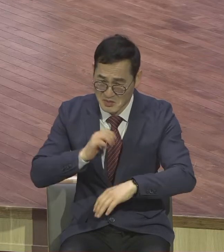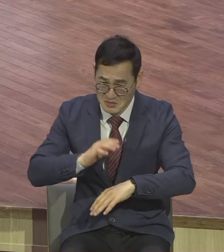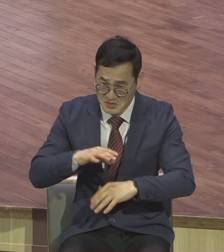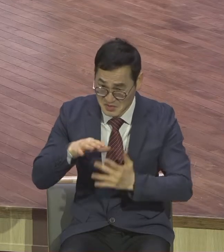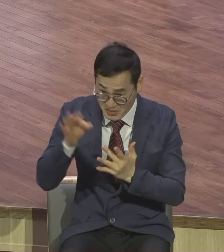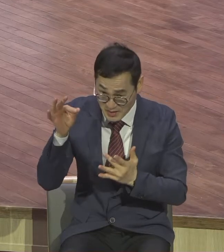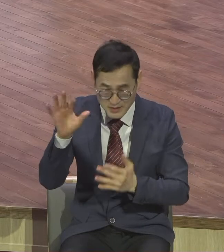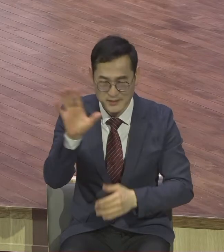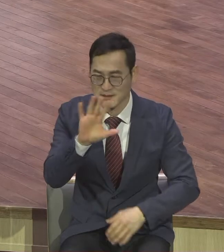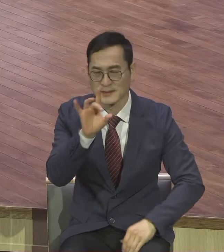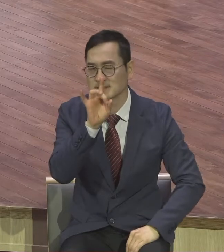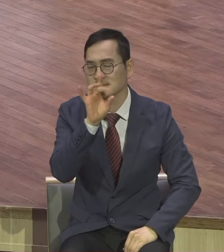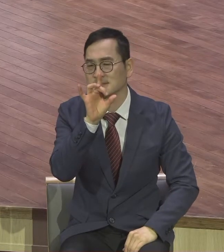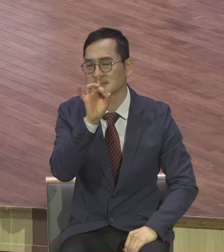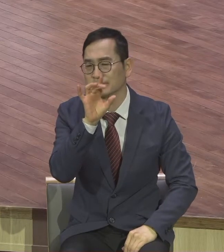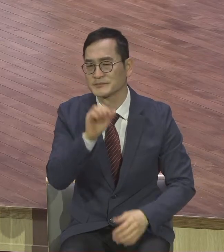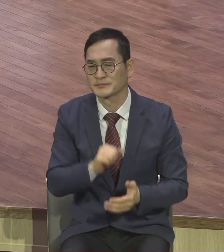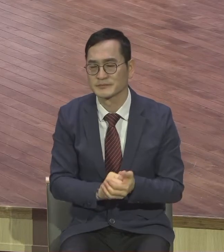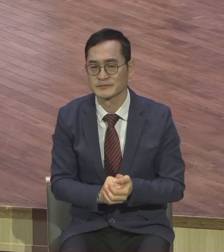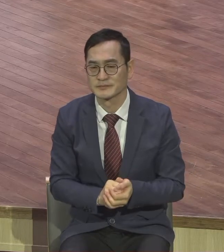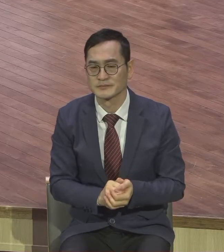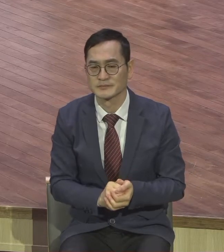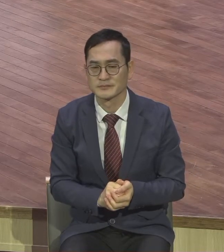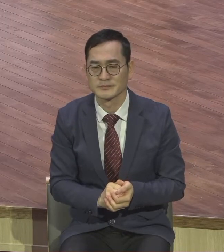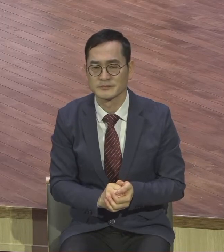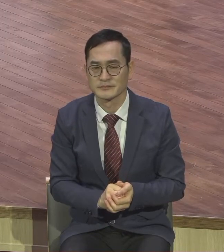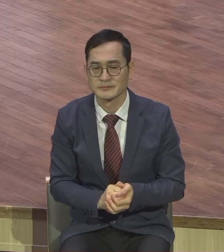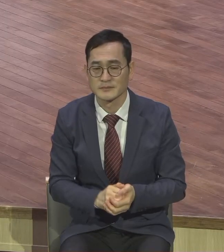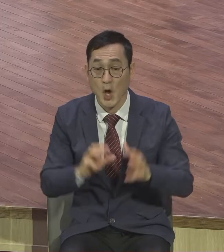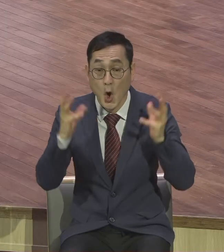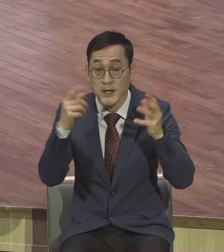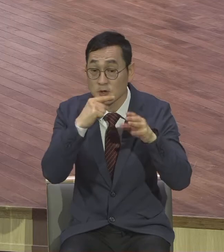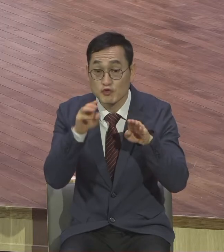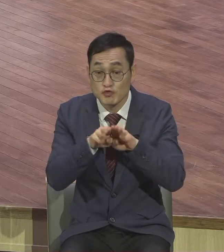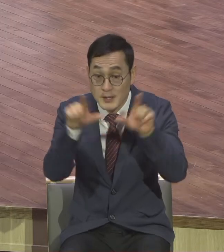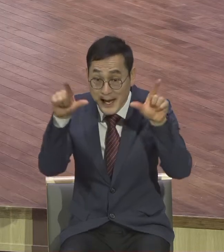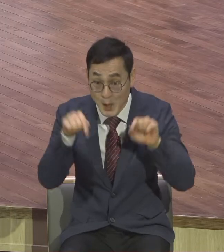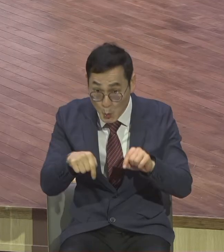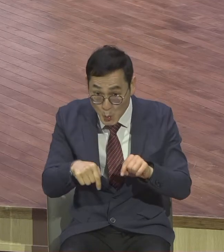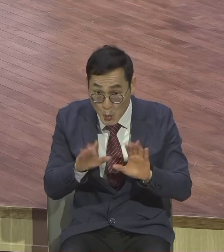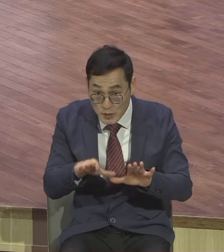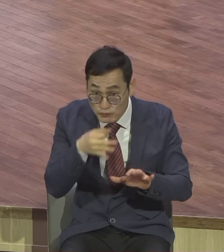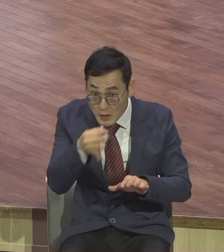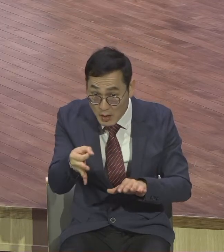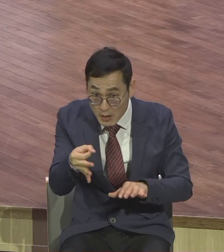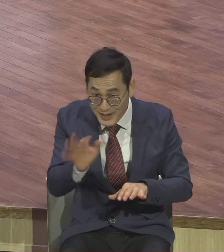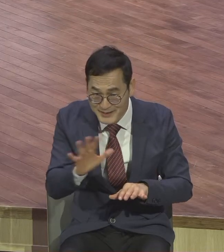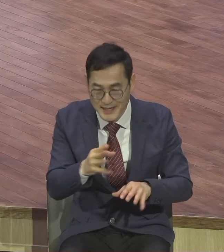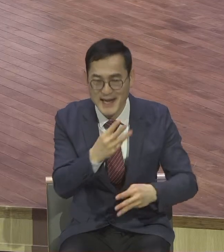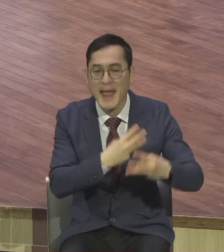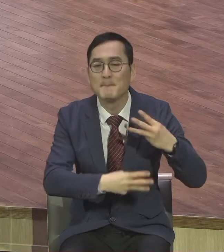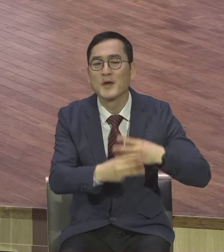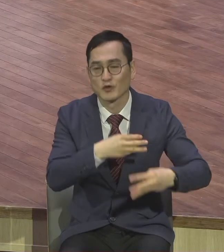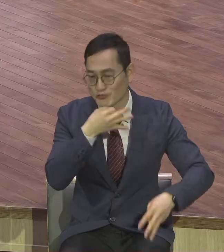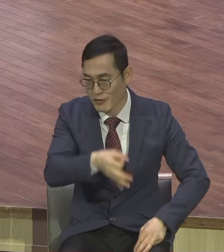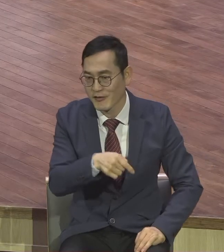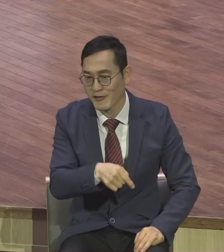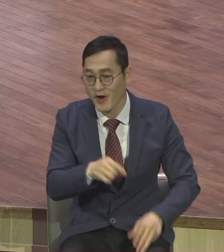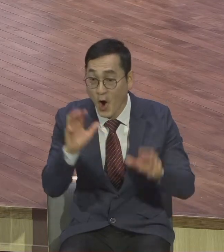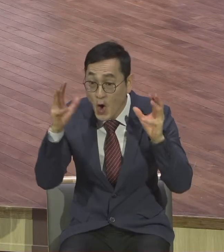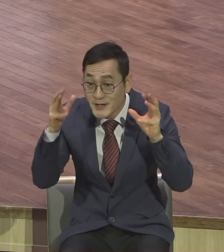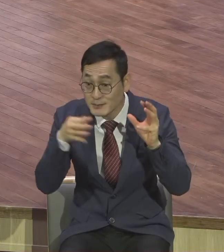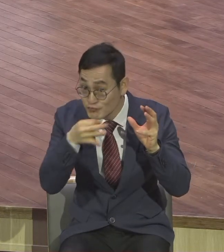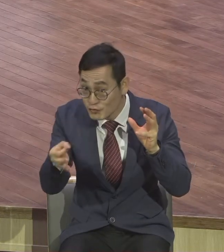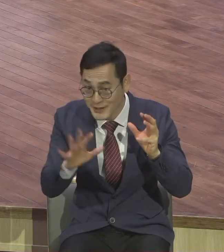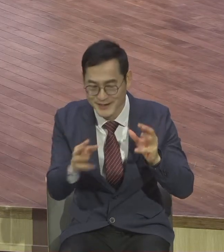일반적으로 5월 첫째 주일은 어린이 주일을 하는데 우리는 어린이 주일을 안 해요. 뭐라 그래요. 랩노드 주일입니다. 어린이